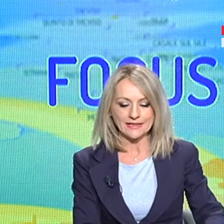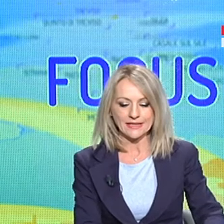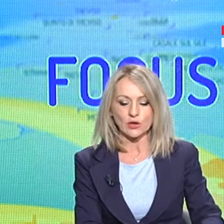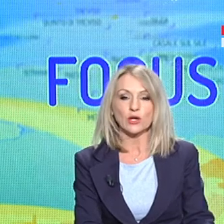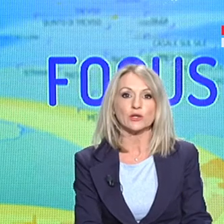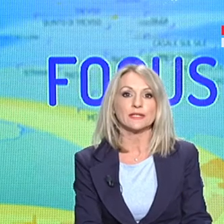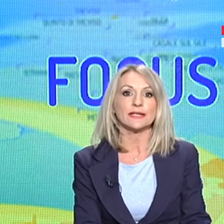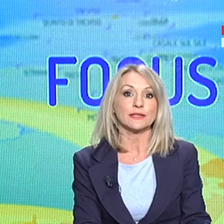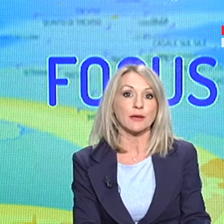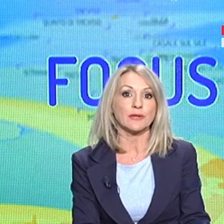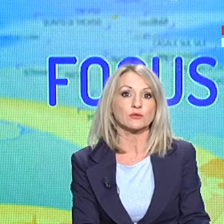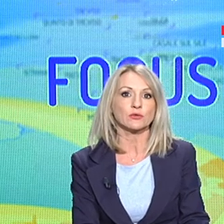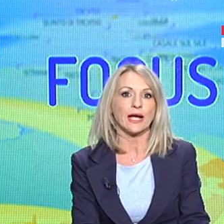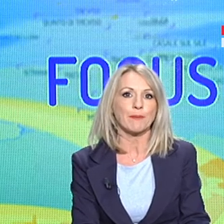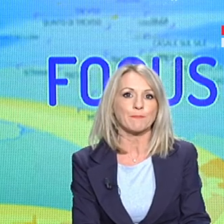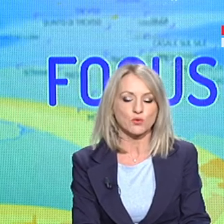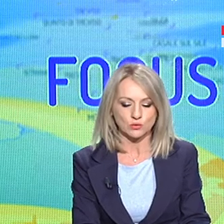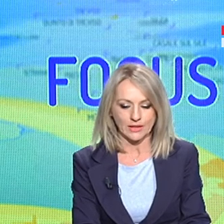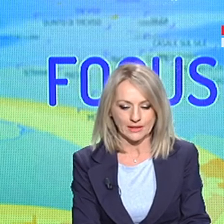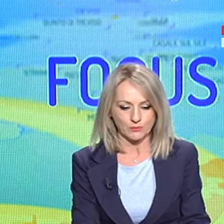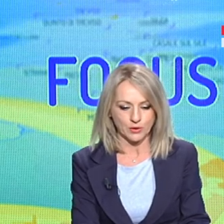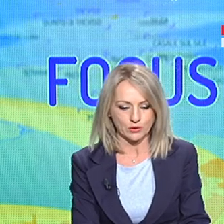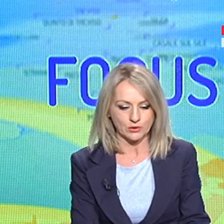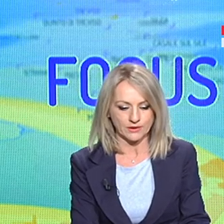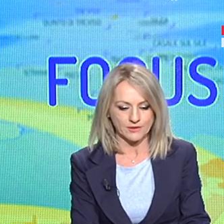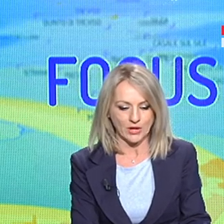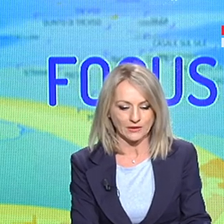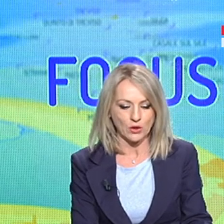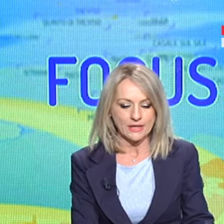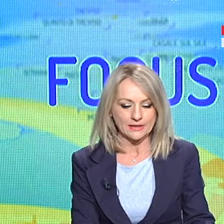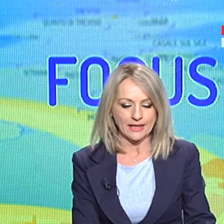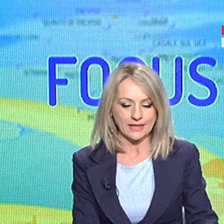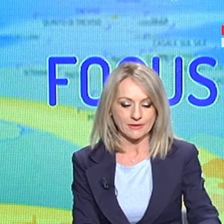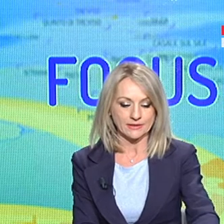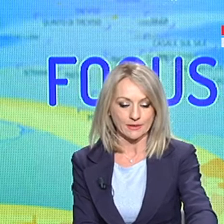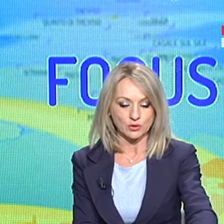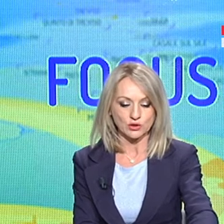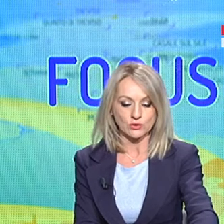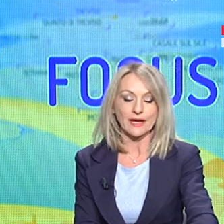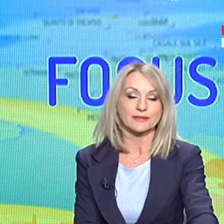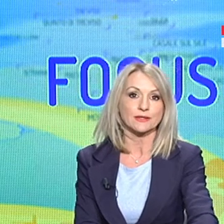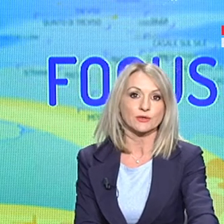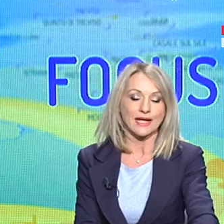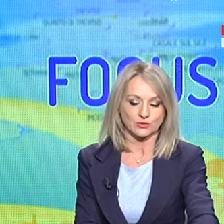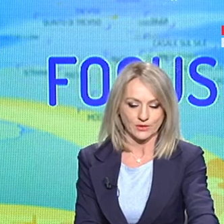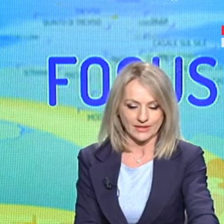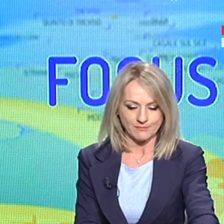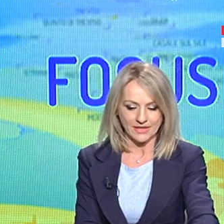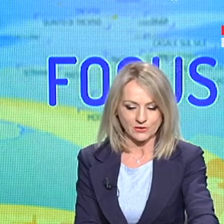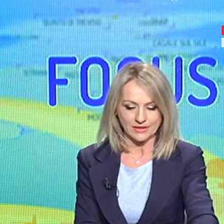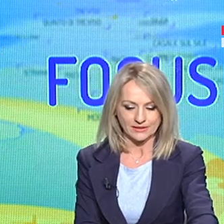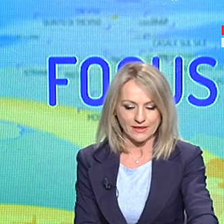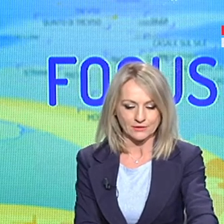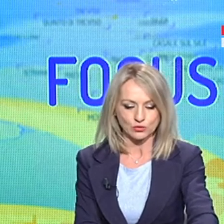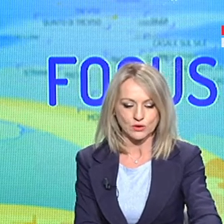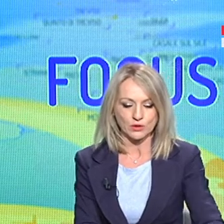il decollo di riapertura appunto all'aeroporto trevigiano. Tra procedure anticontagio e